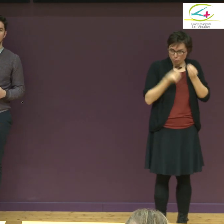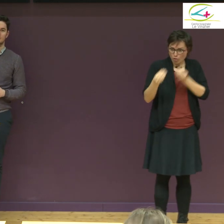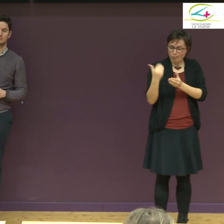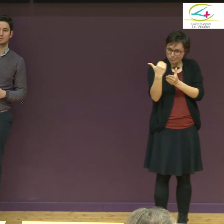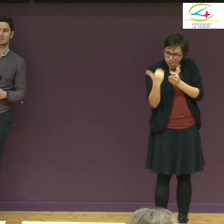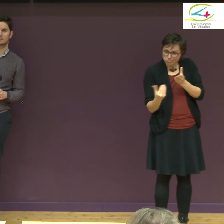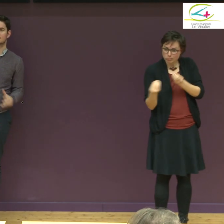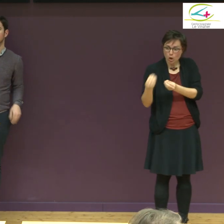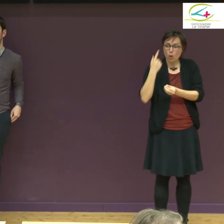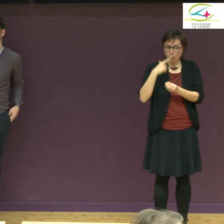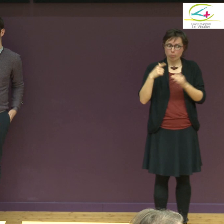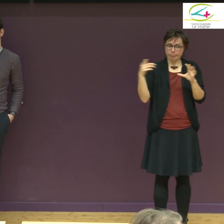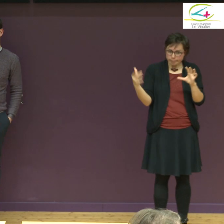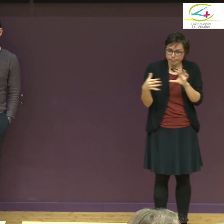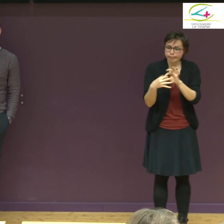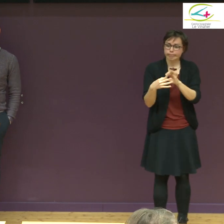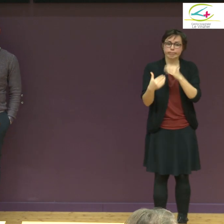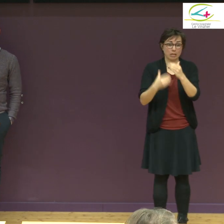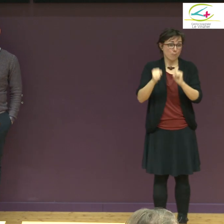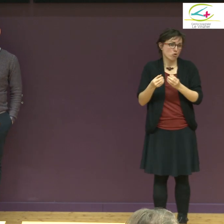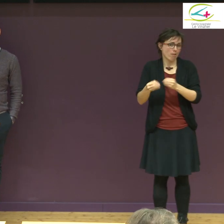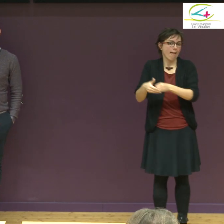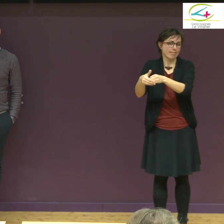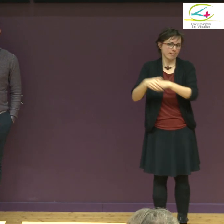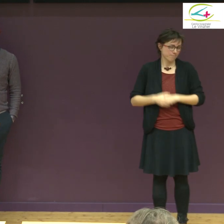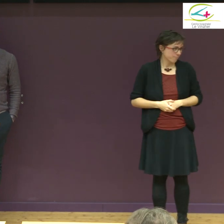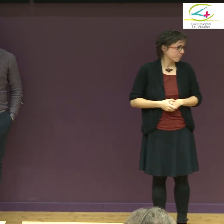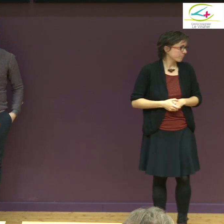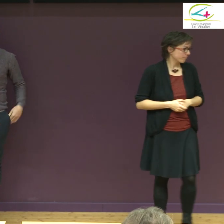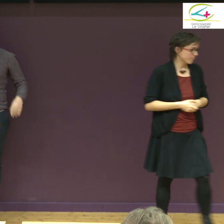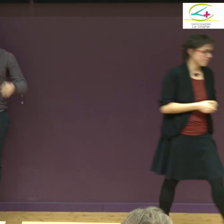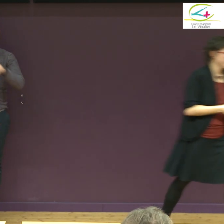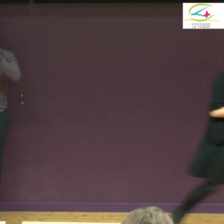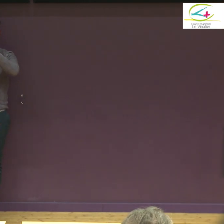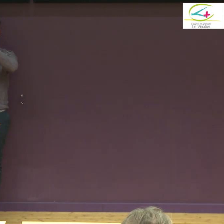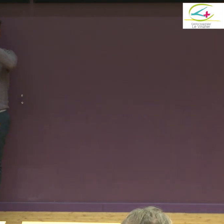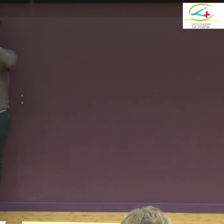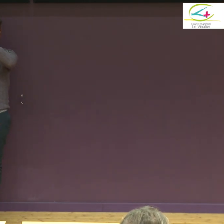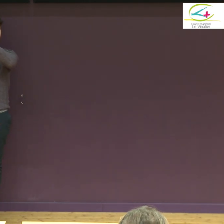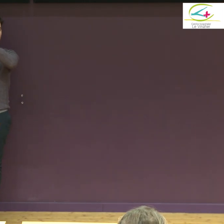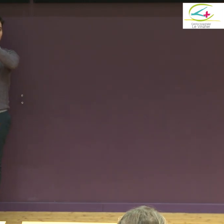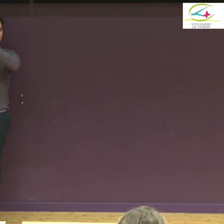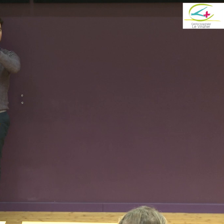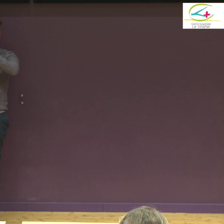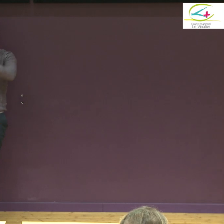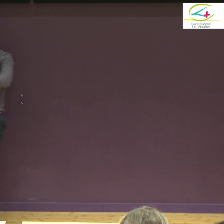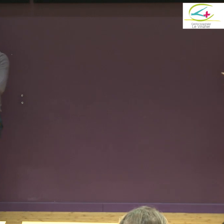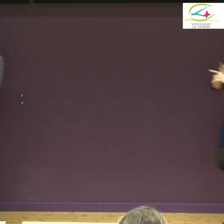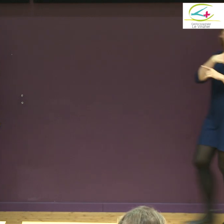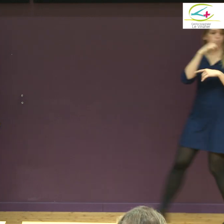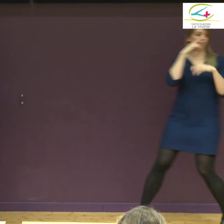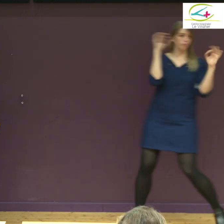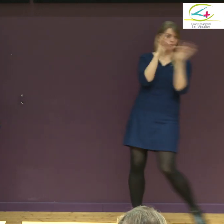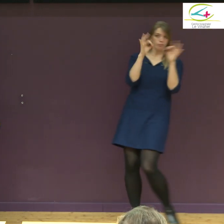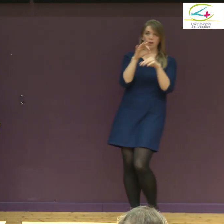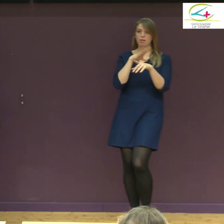avec laquelle vous pouvez créer un premier contact, ça peut aussi aider. Alors, vous ne les voyez pas, mais au fond, il est gardien du temps. Il est